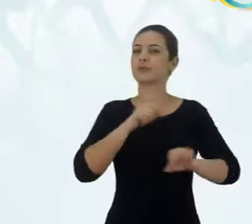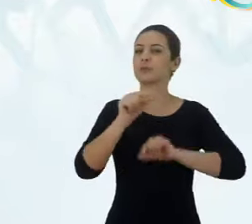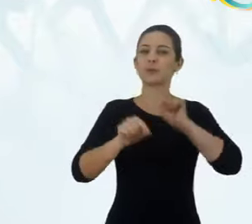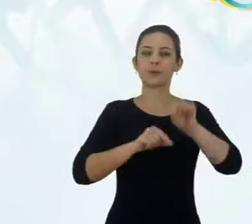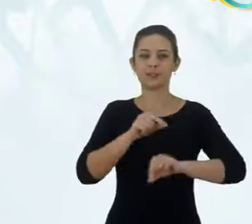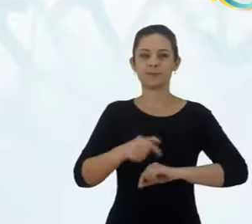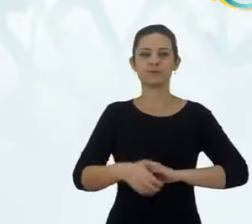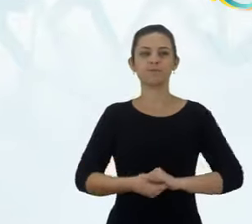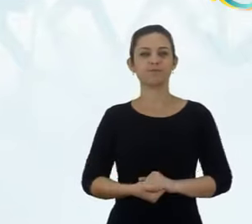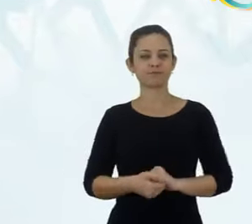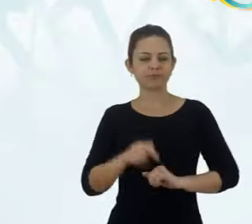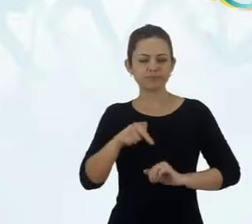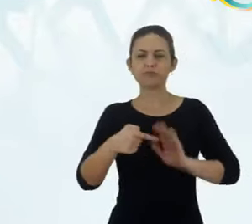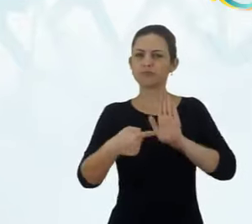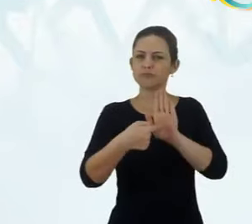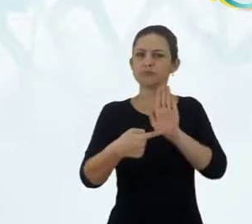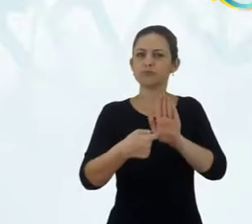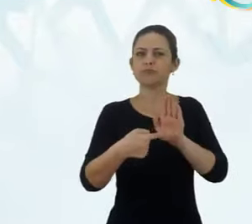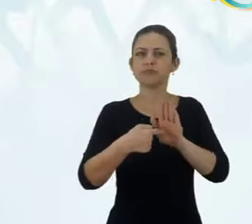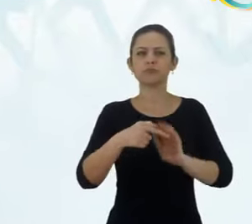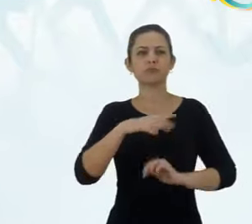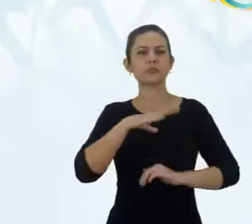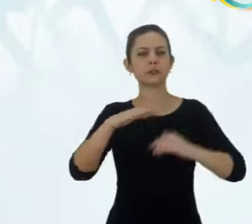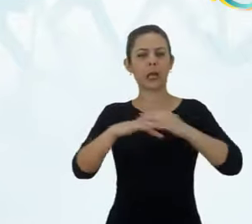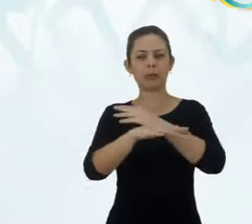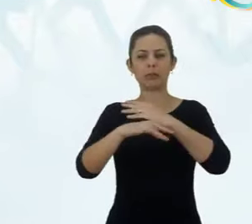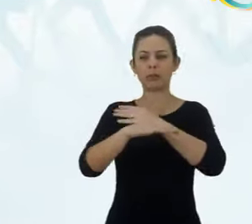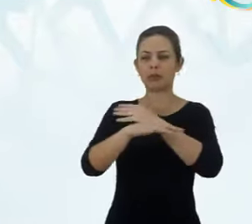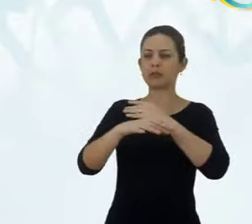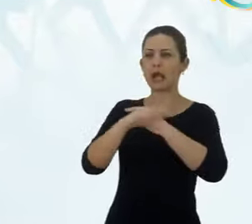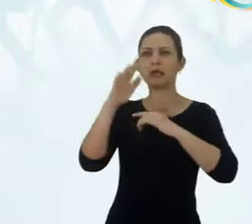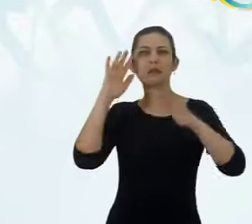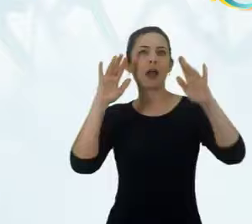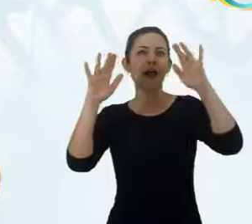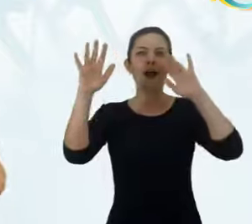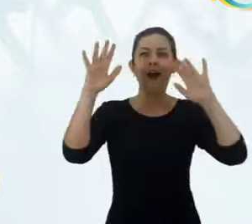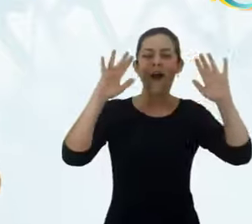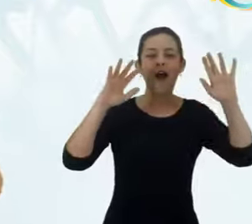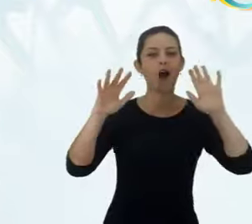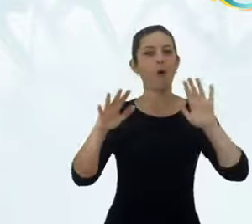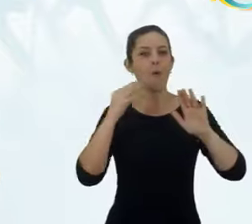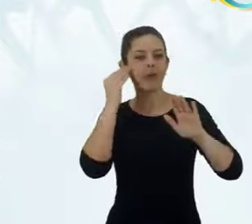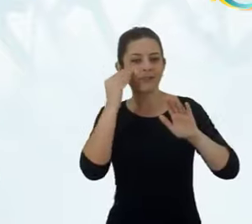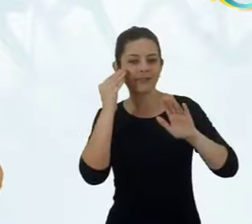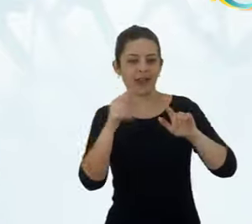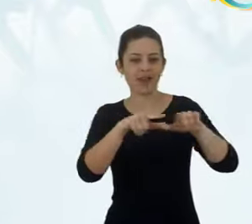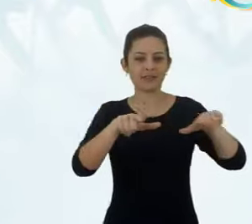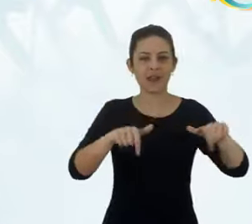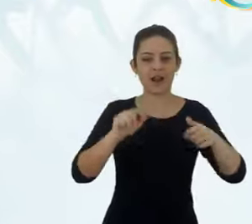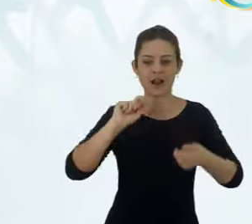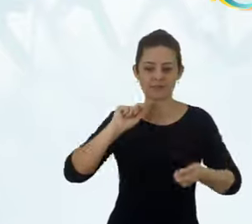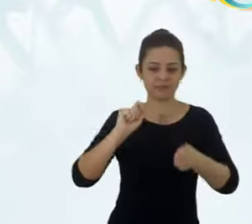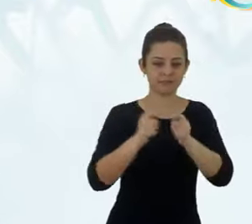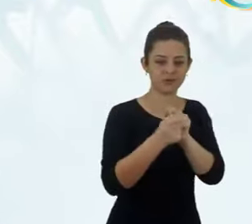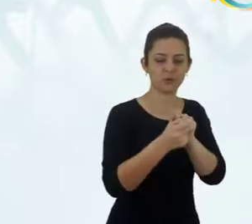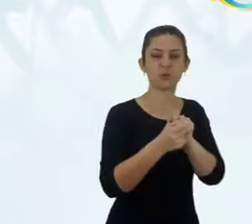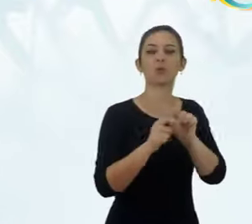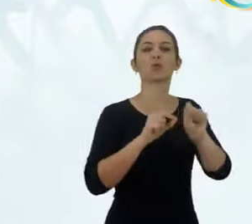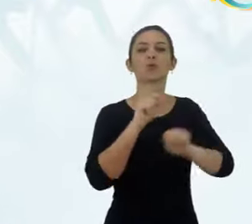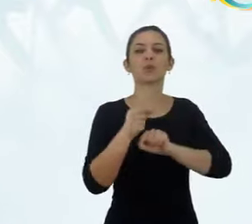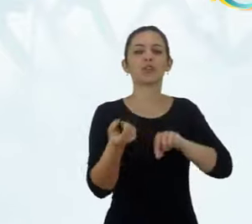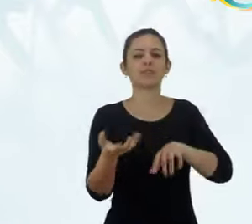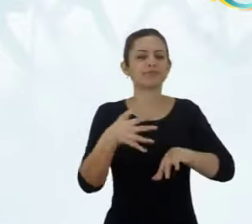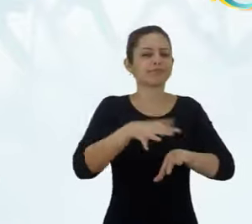onde mostra, ali ele está mostrando uma cidade ideal, e a gente vai tentar transferir isso para uma sala de aula ideal. O